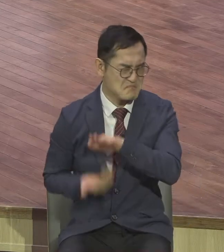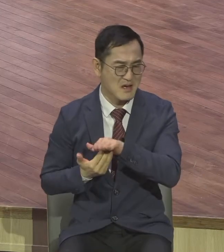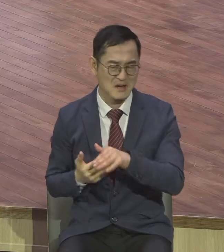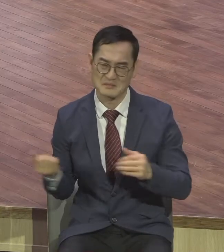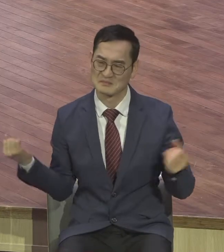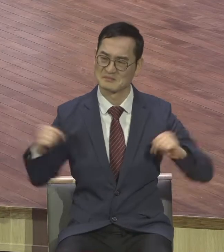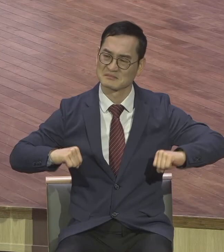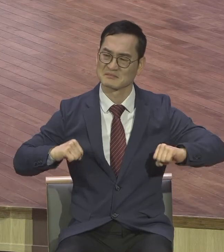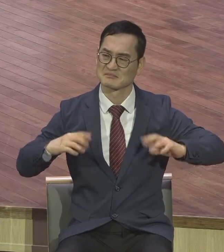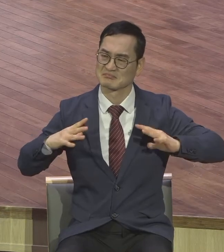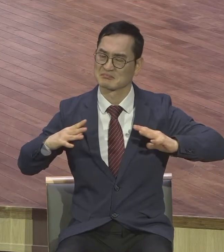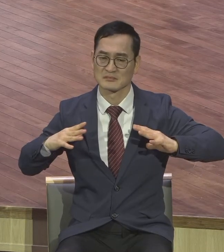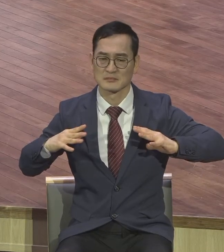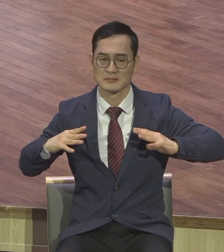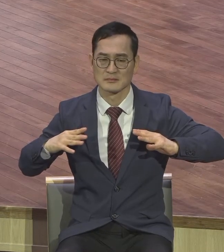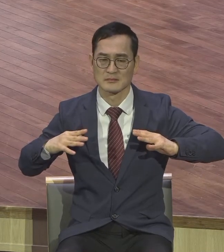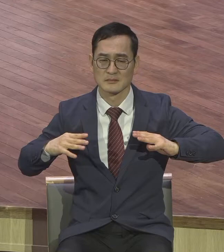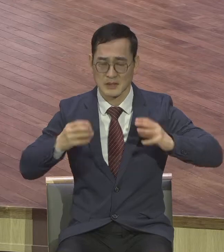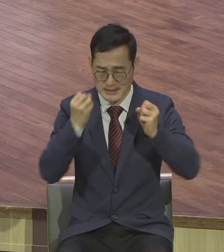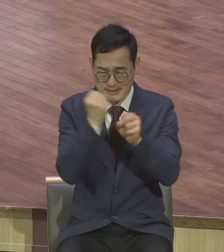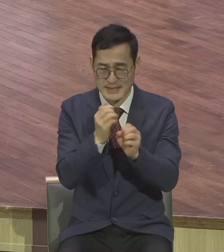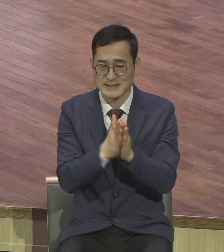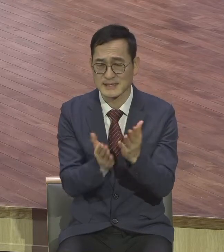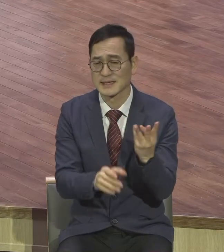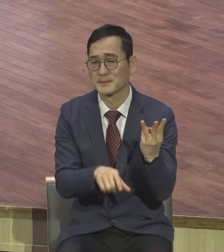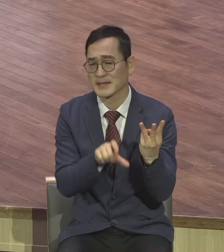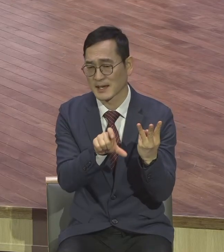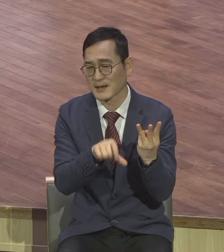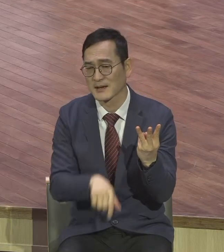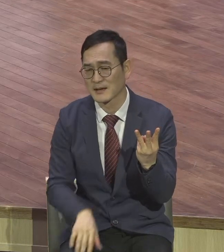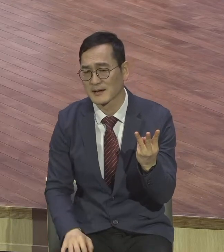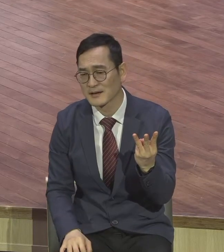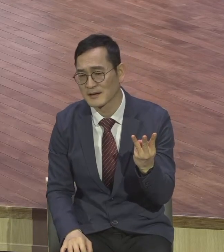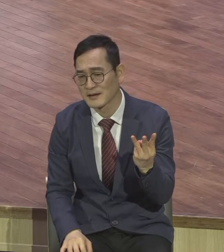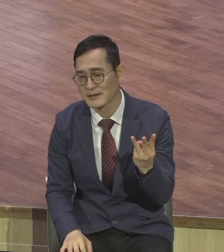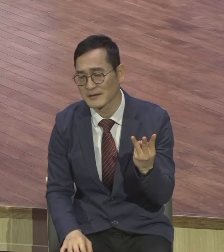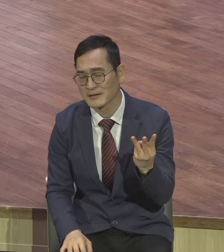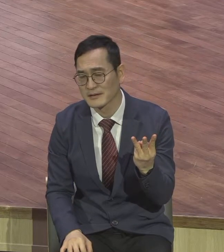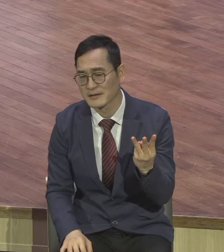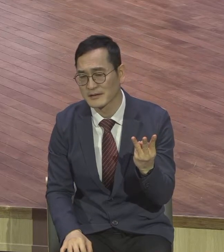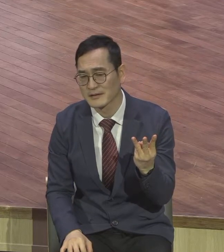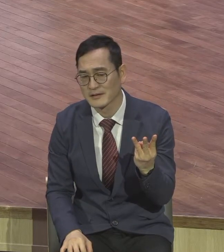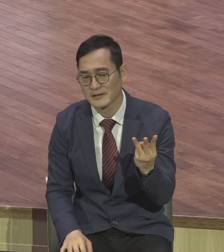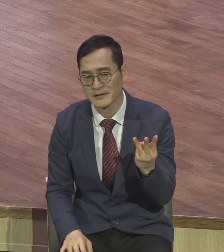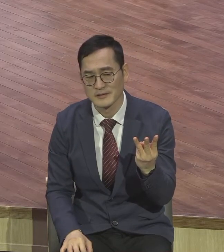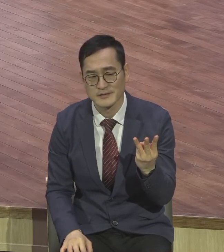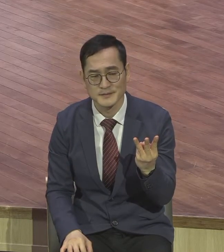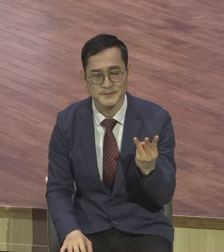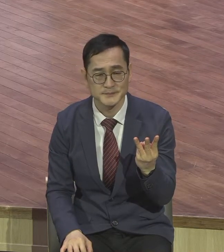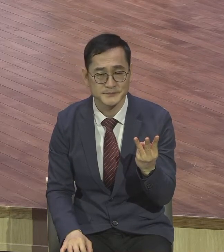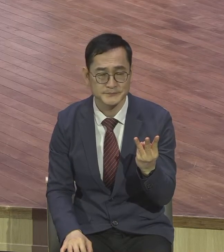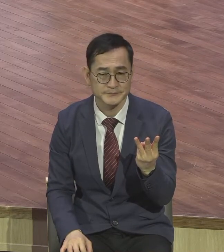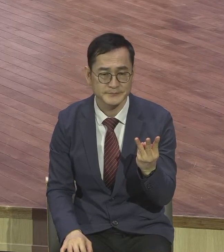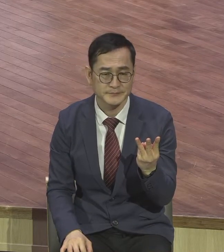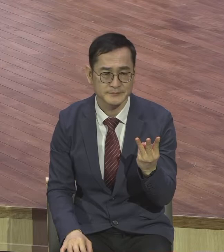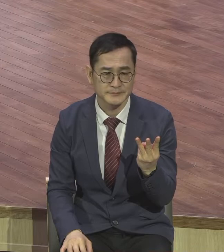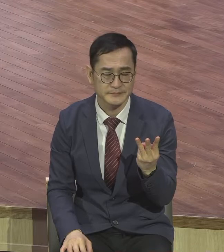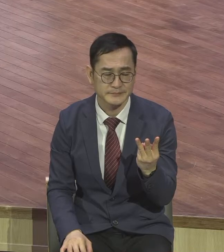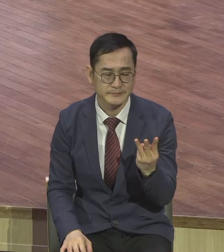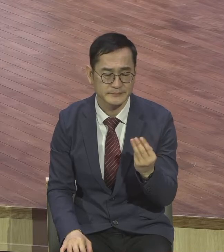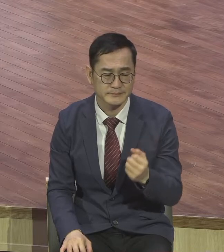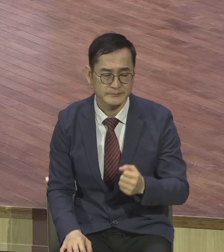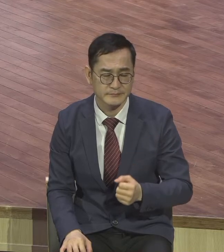창세기 3장입니다 뭘 오해를 하고 상처를 주고 상처받고 삐치고 시험 들고 기가